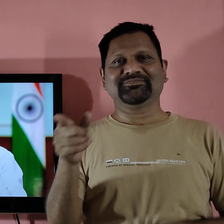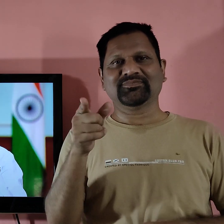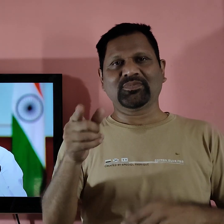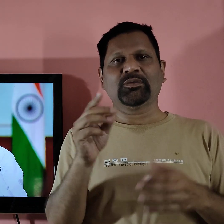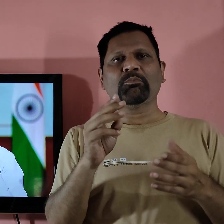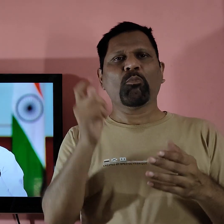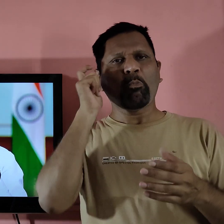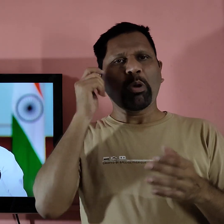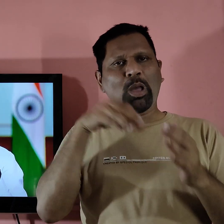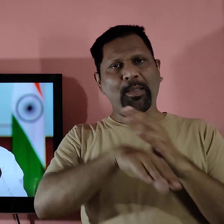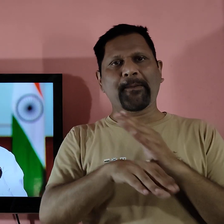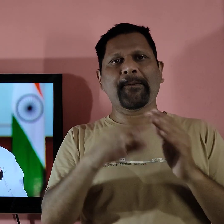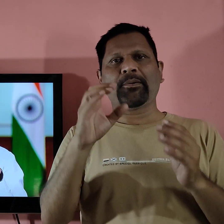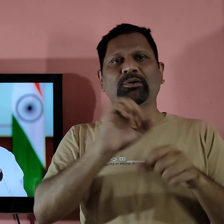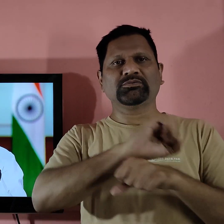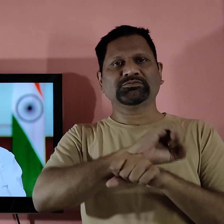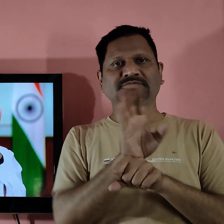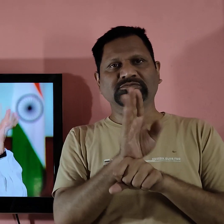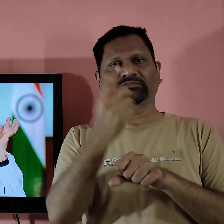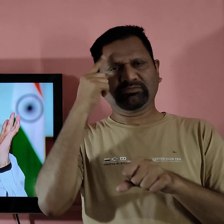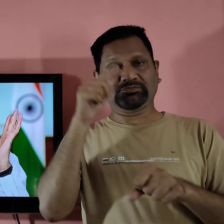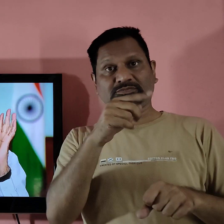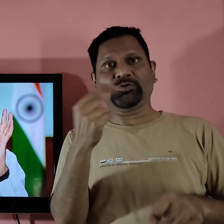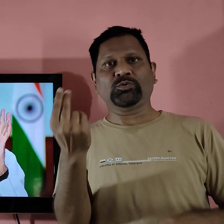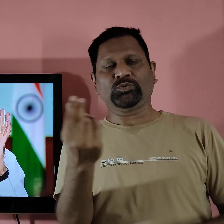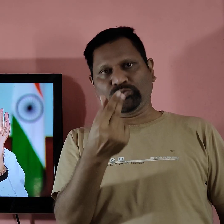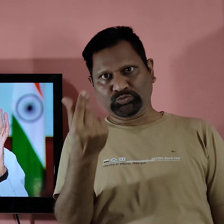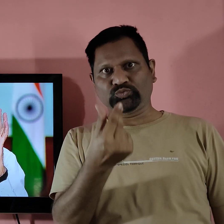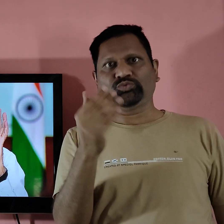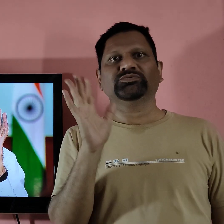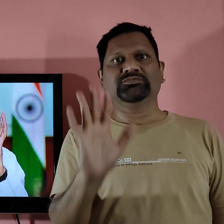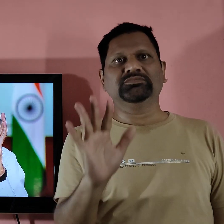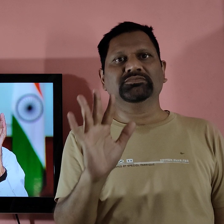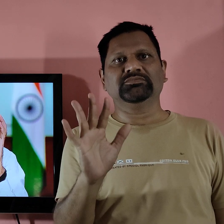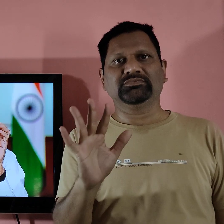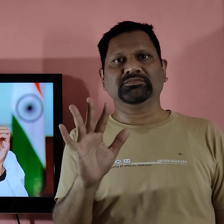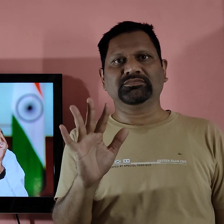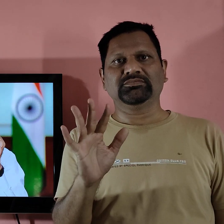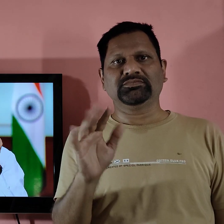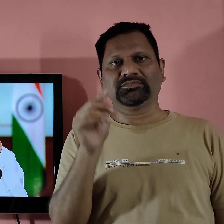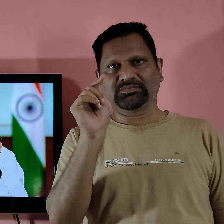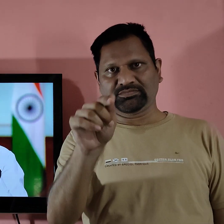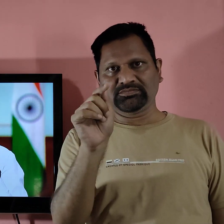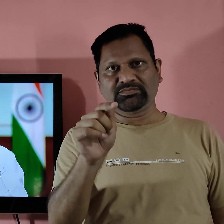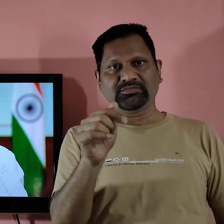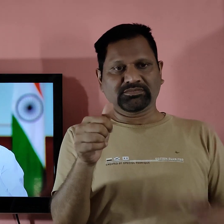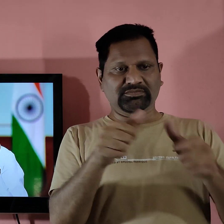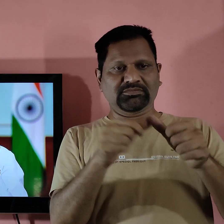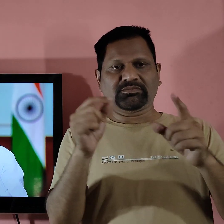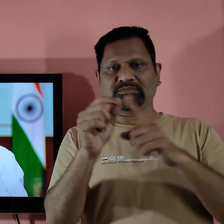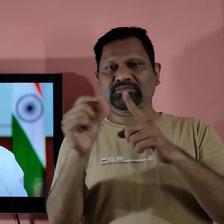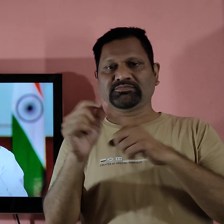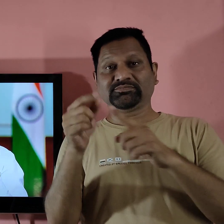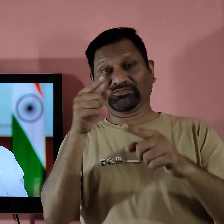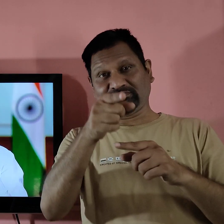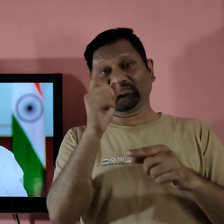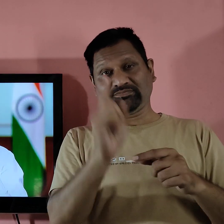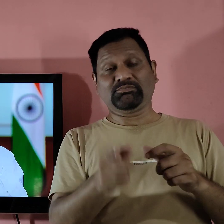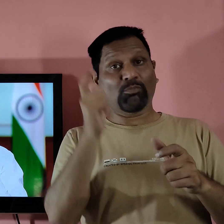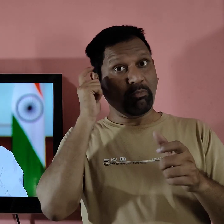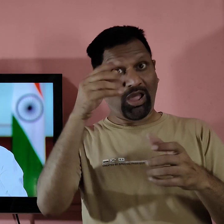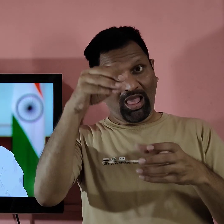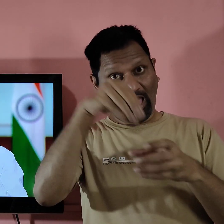कोरोना से लड़ाई के लिए बहुत उपयोगी है। ये ऐप आपके मोबाइल में